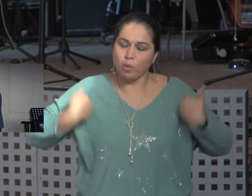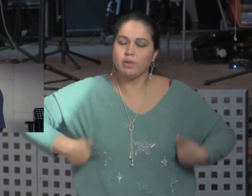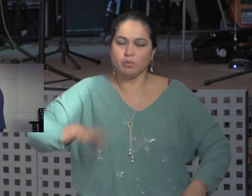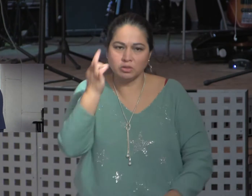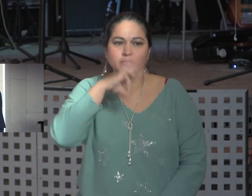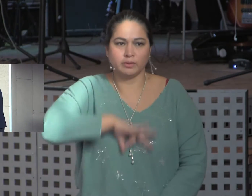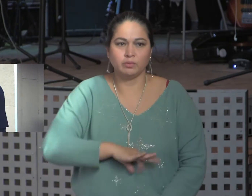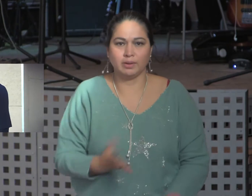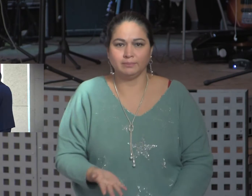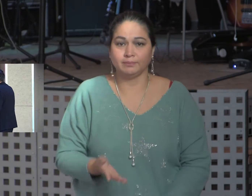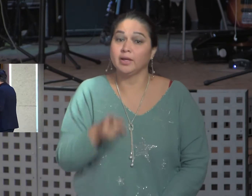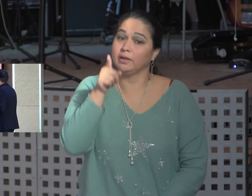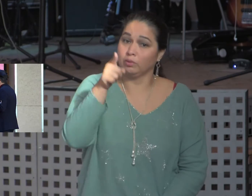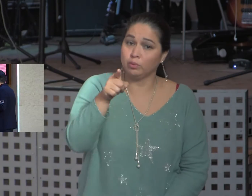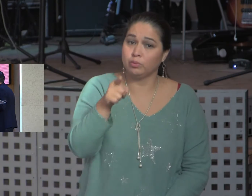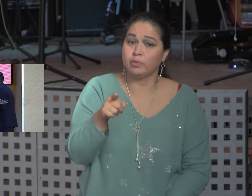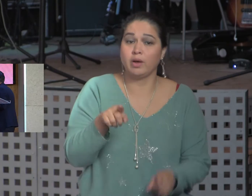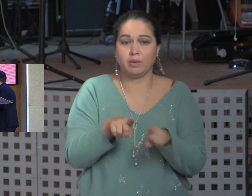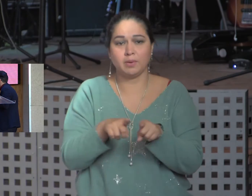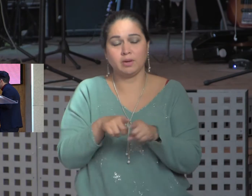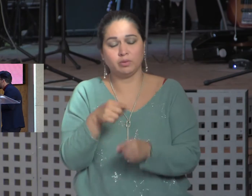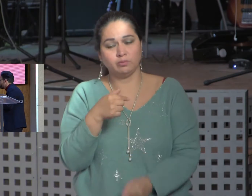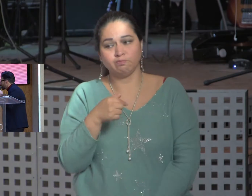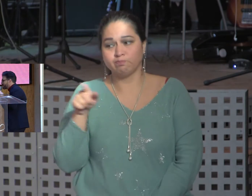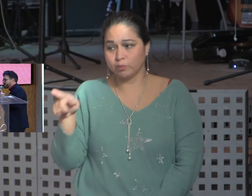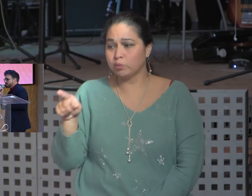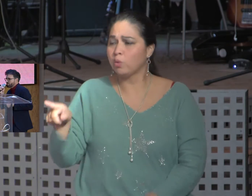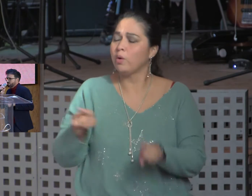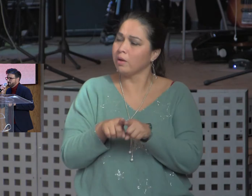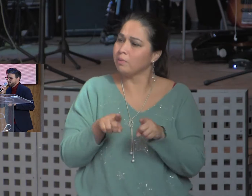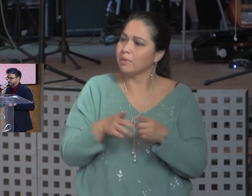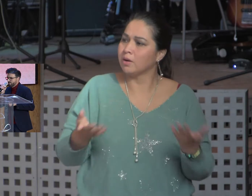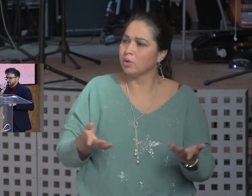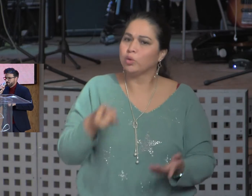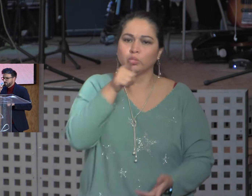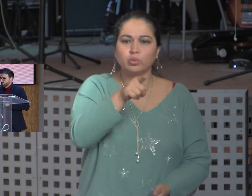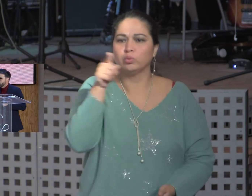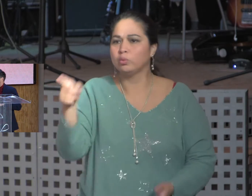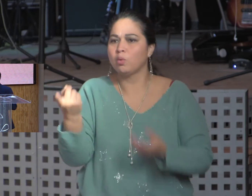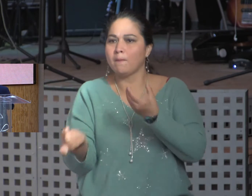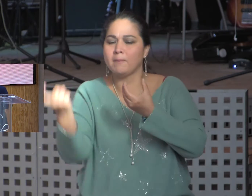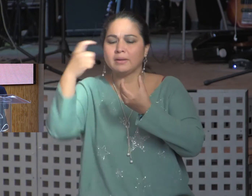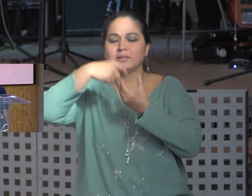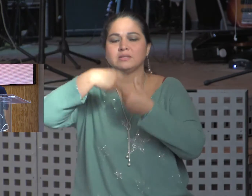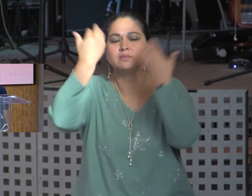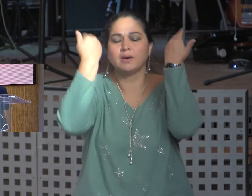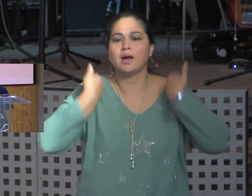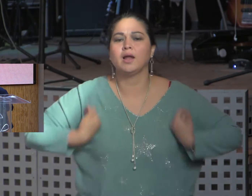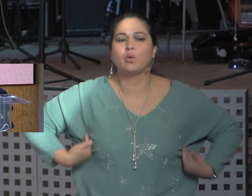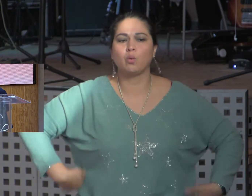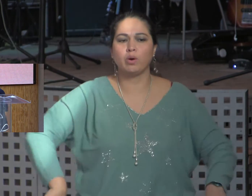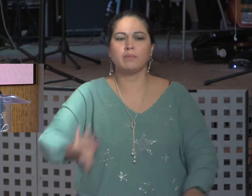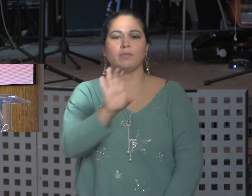querido hermano, querida hermana, eres parte del cuerpo de Cristo. No dejes